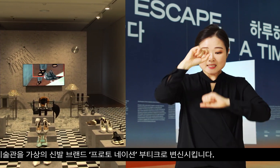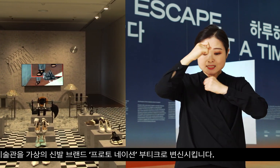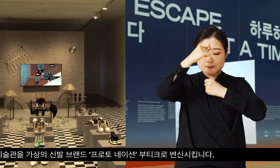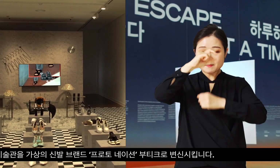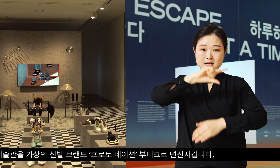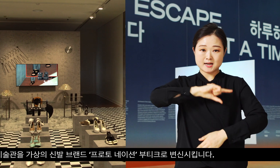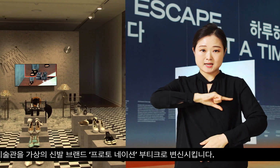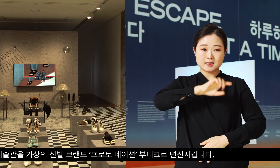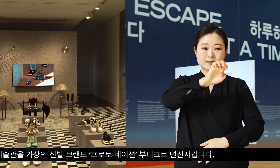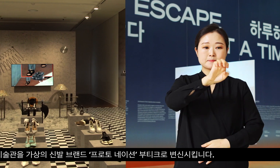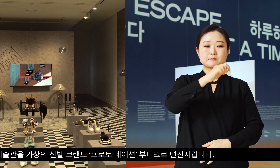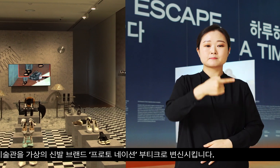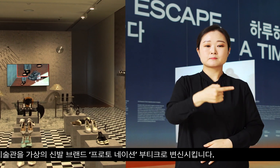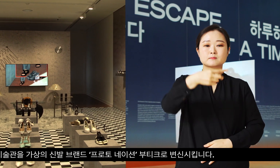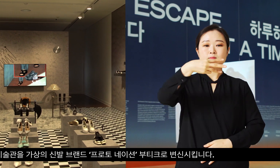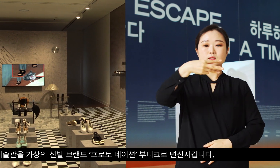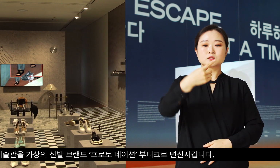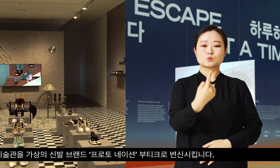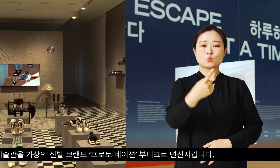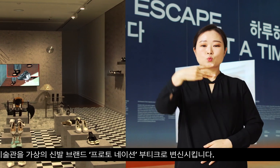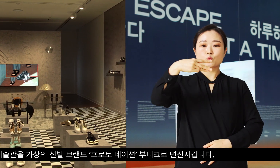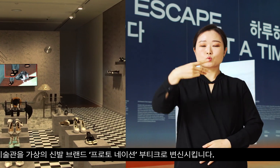프로토네이션 부티크로 변신시킵니다.